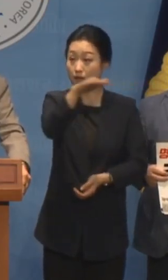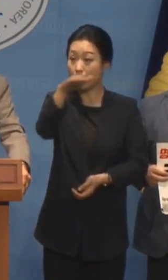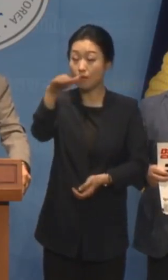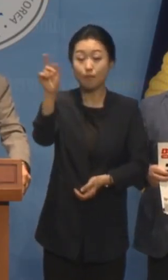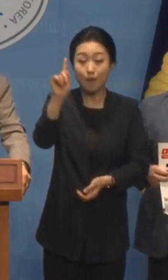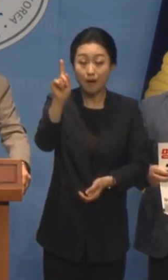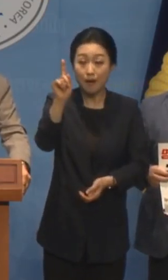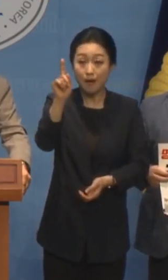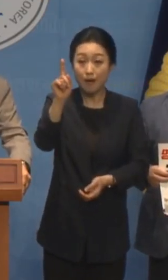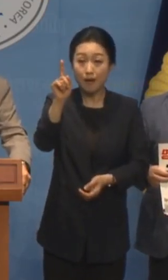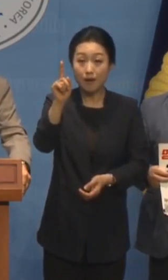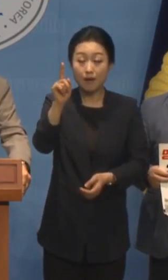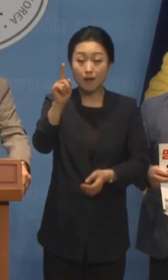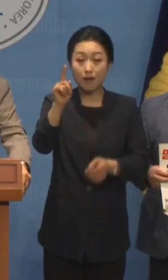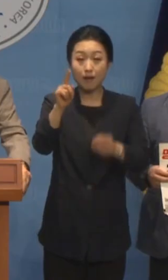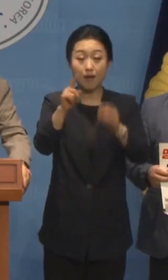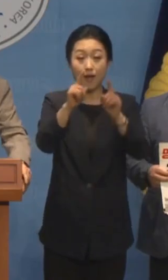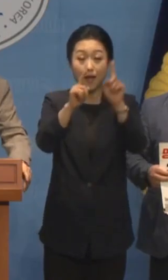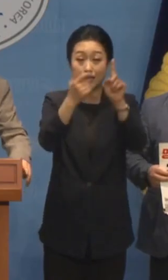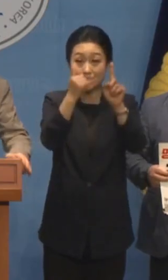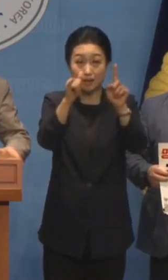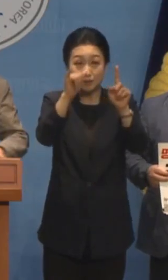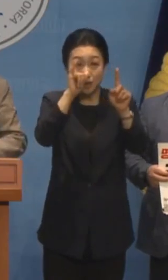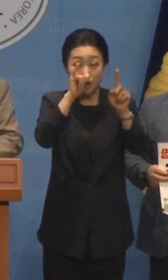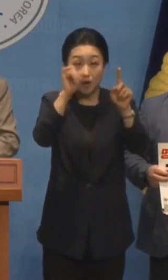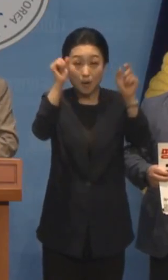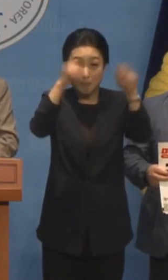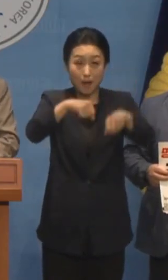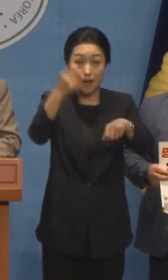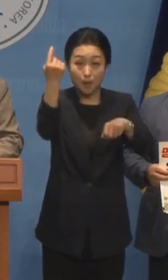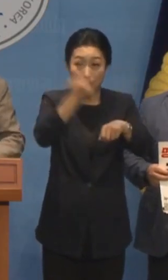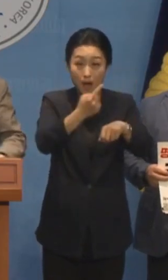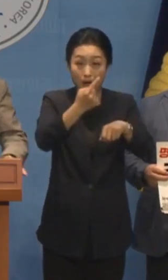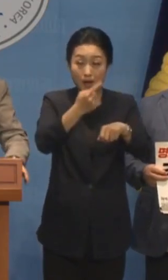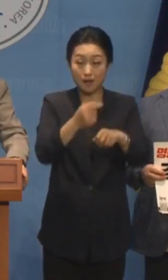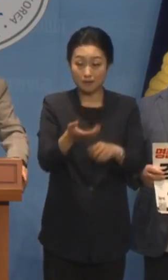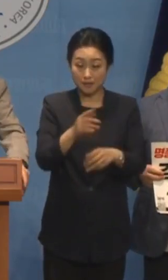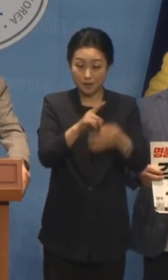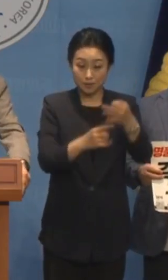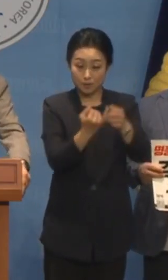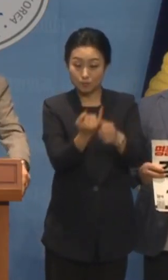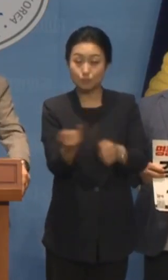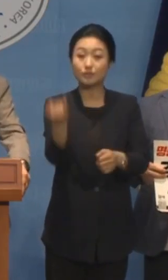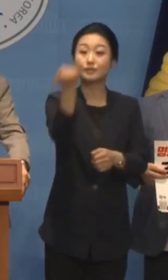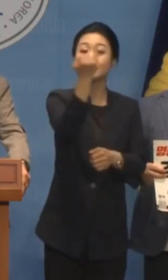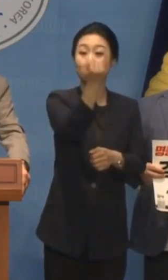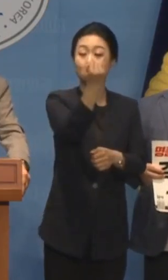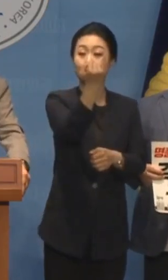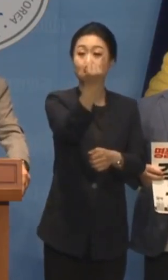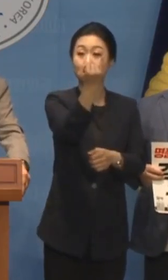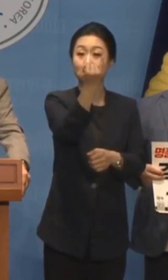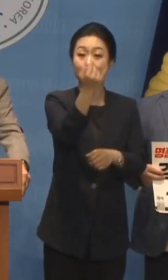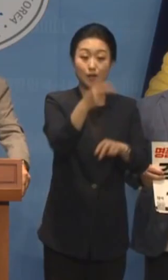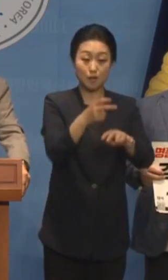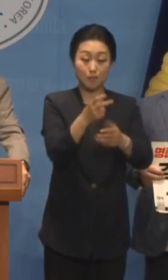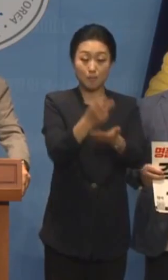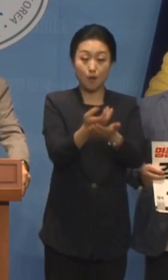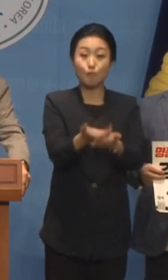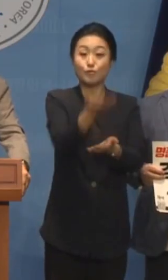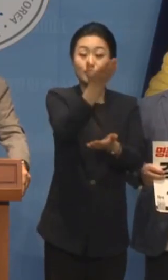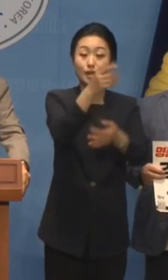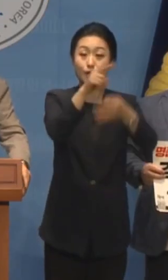나라는 망한다고 말한 그분이 법 위에 한 사람을 올려놓고 법 위에 김건희,